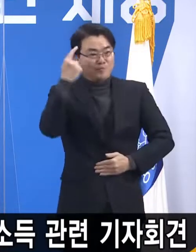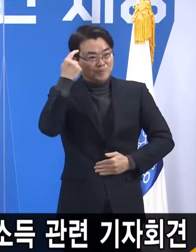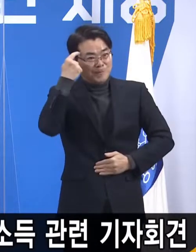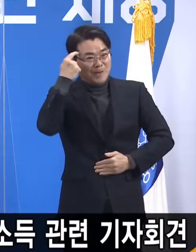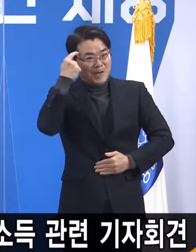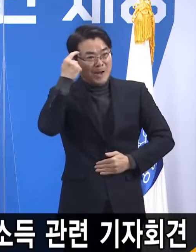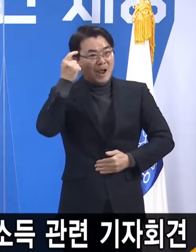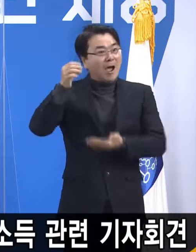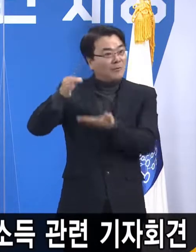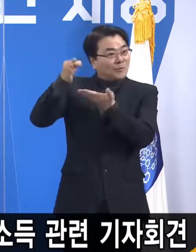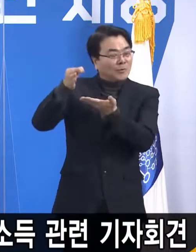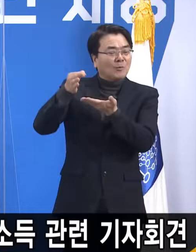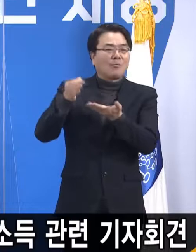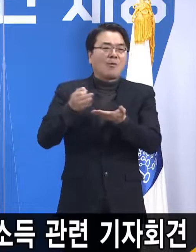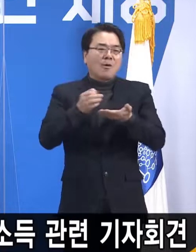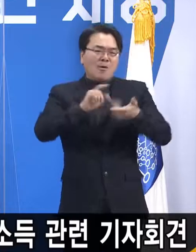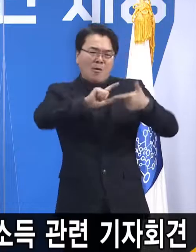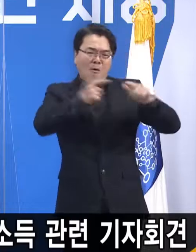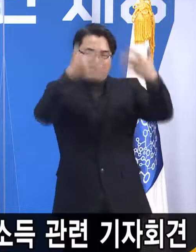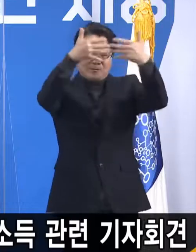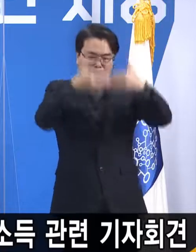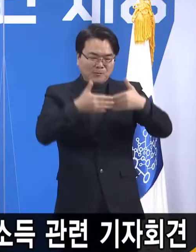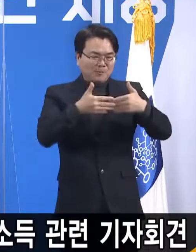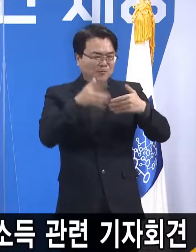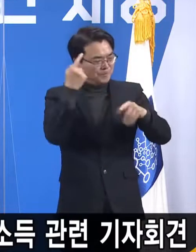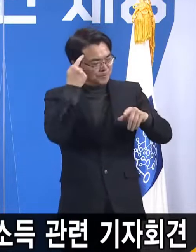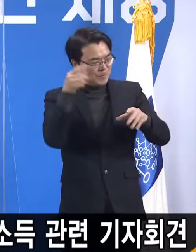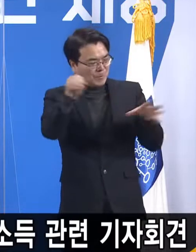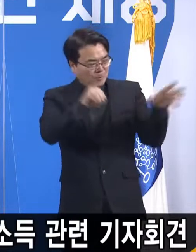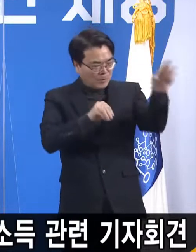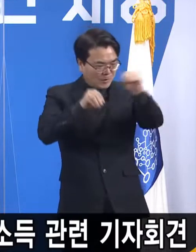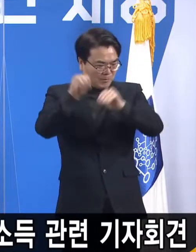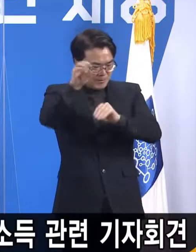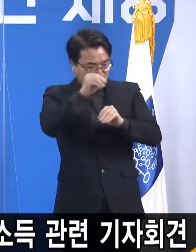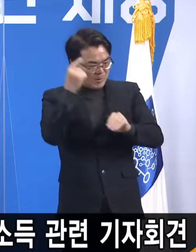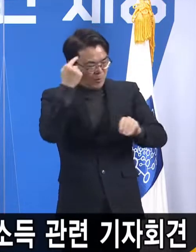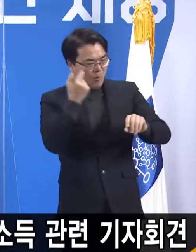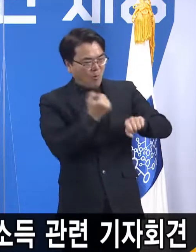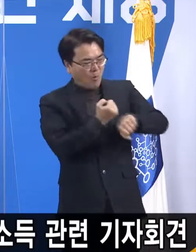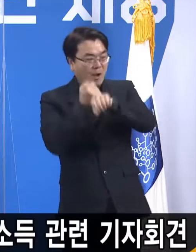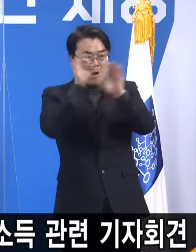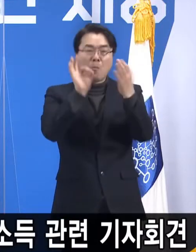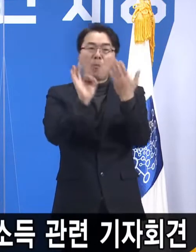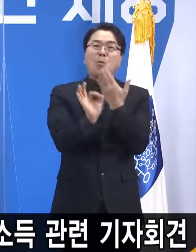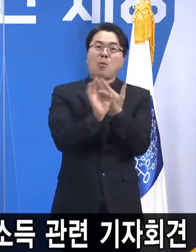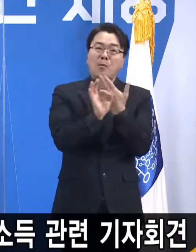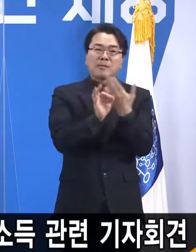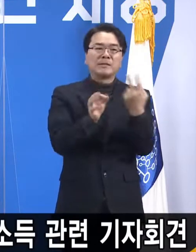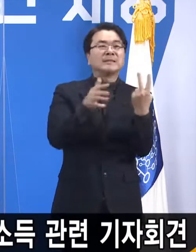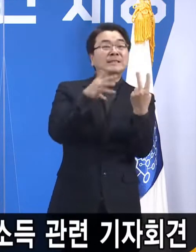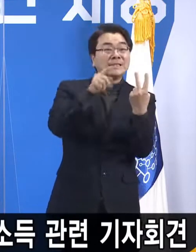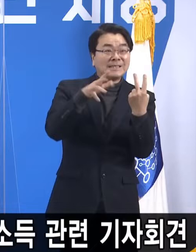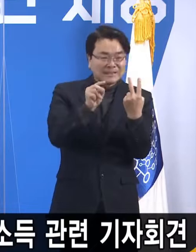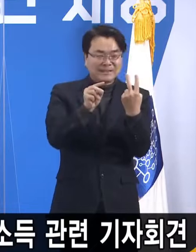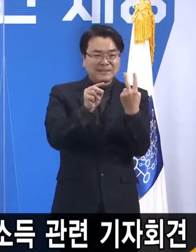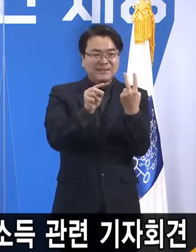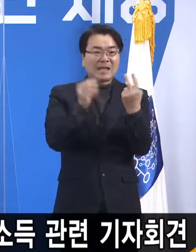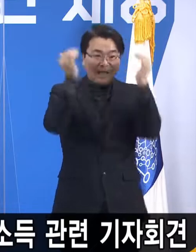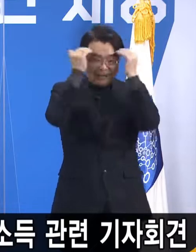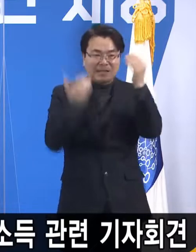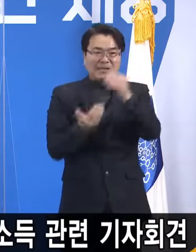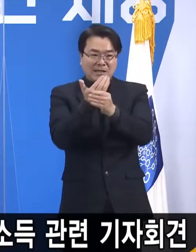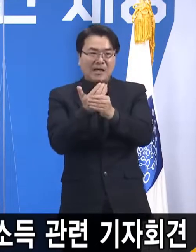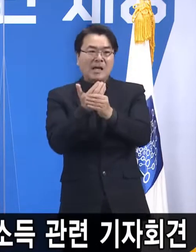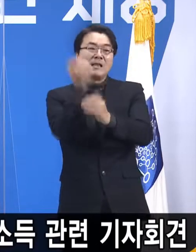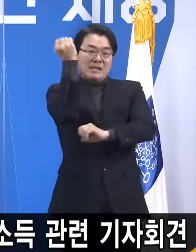방역 수칙 준수 등을 고려해 보면 경기도는 2차 재난 기본소득의 신속한 지급이 필요하고